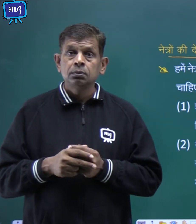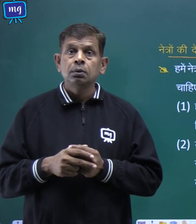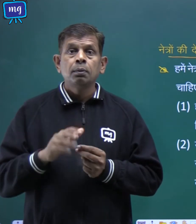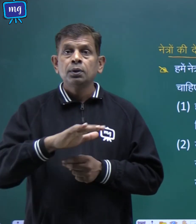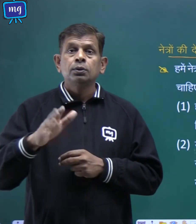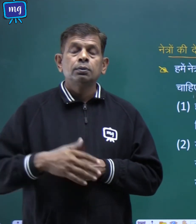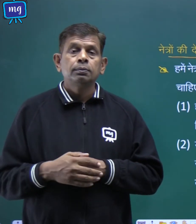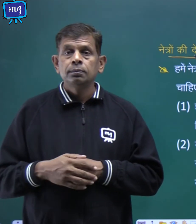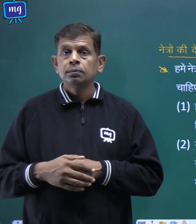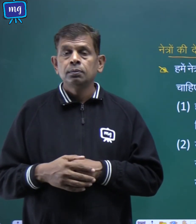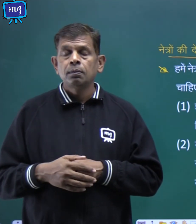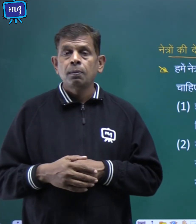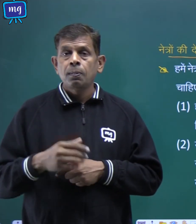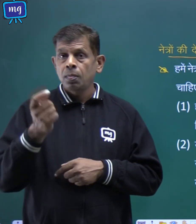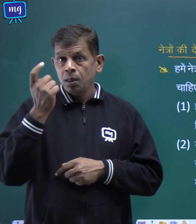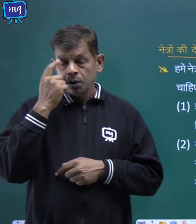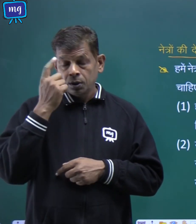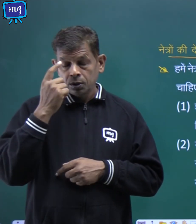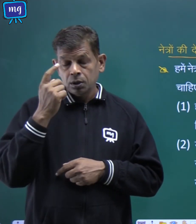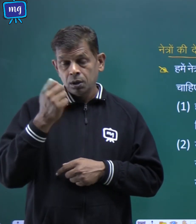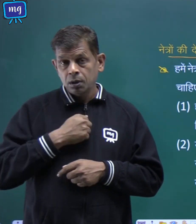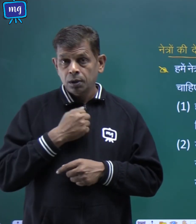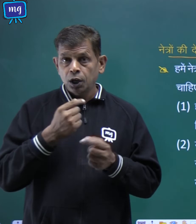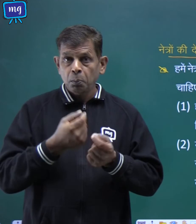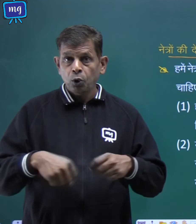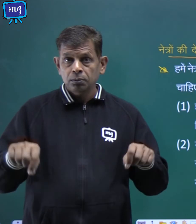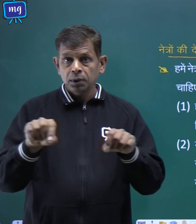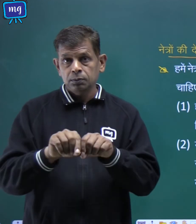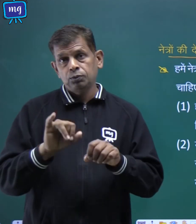बच्चों, नेत्र हमारे लिए बहुत महत्वपूर्ण हैं।